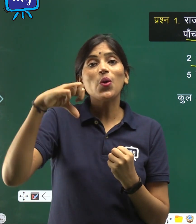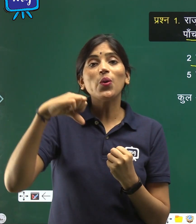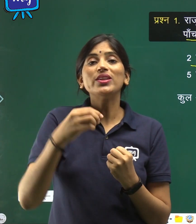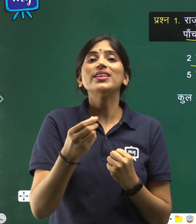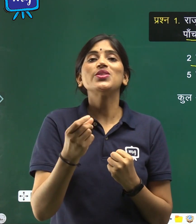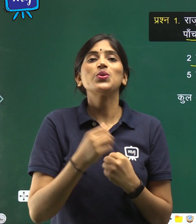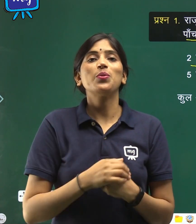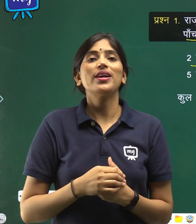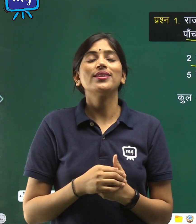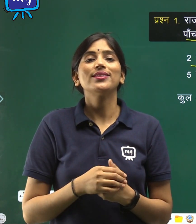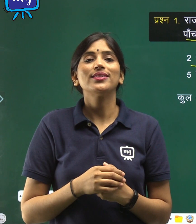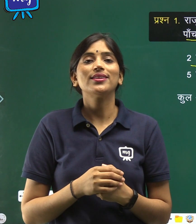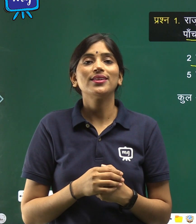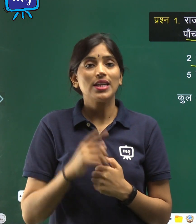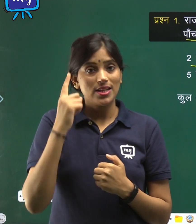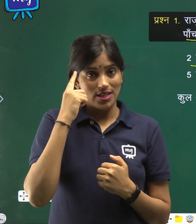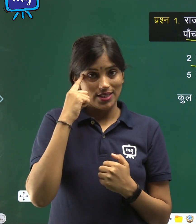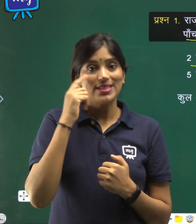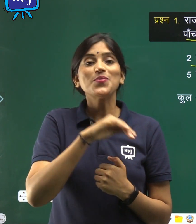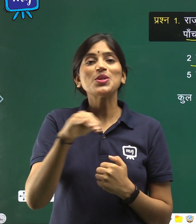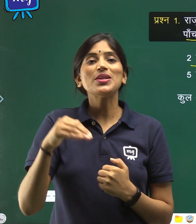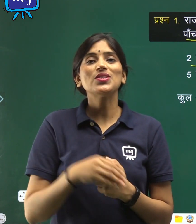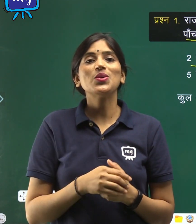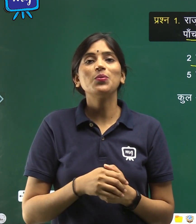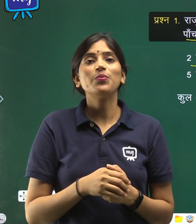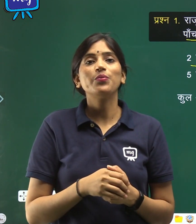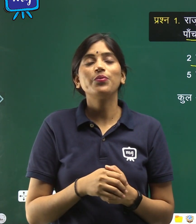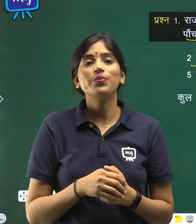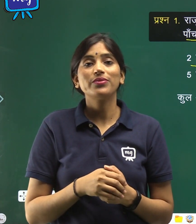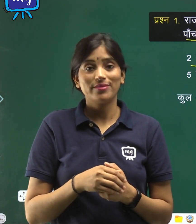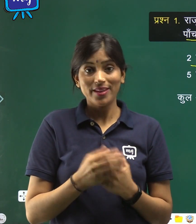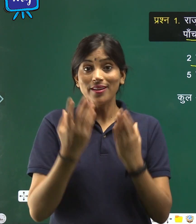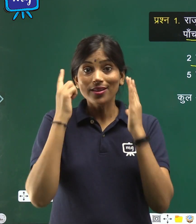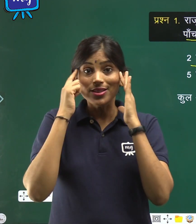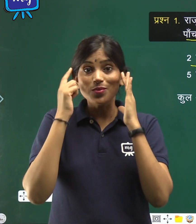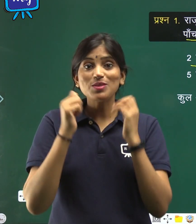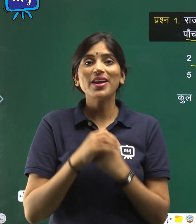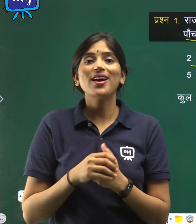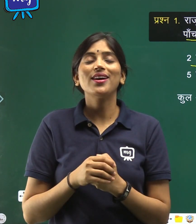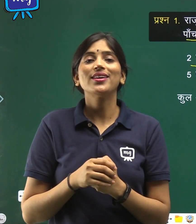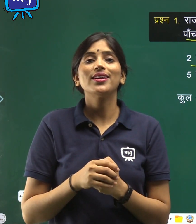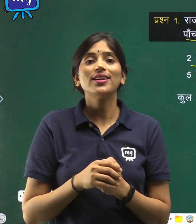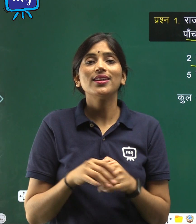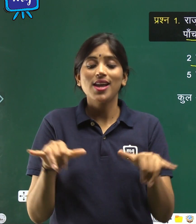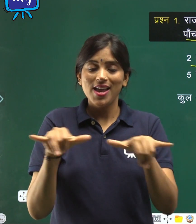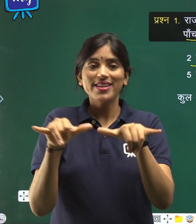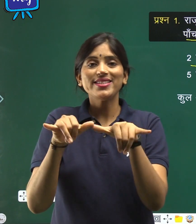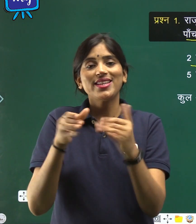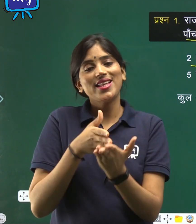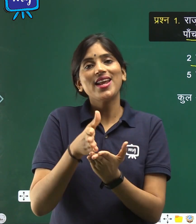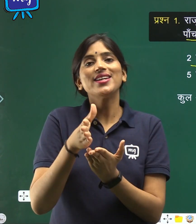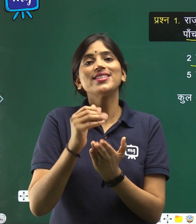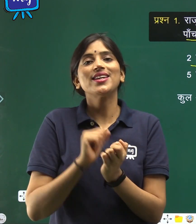29 रुपए। समझे बच्चों? आया समझ में? इसी तरह